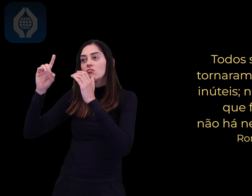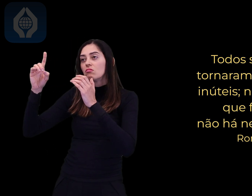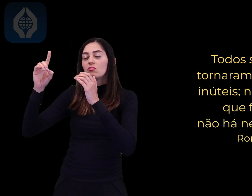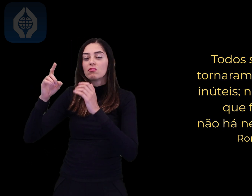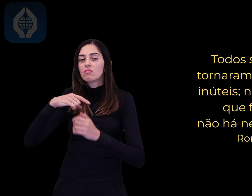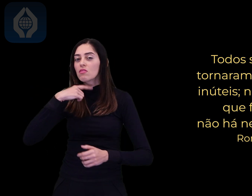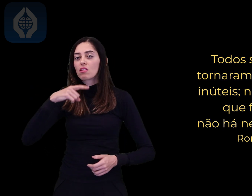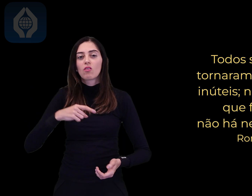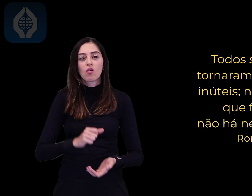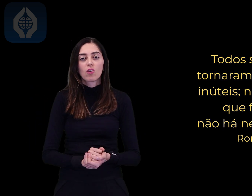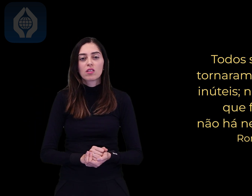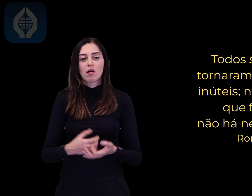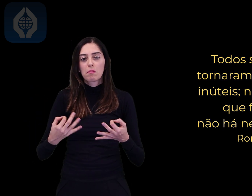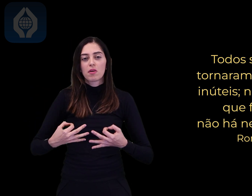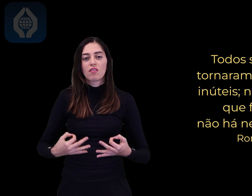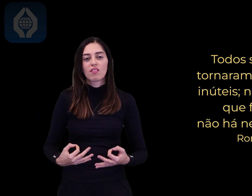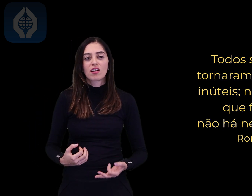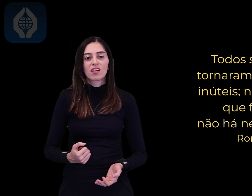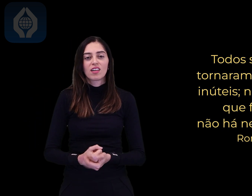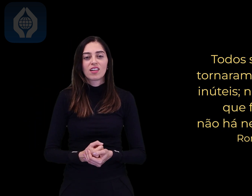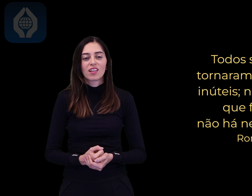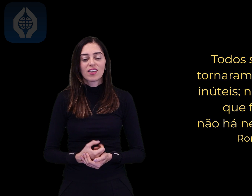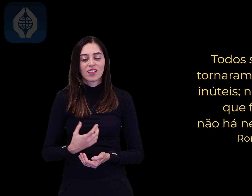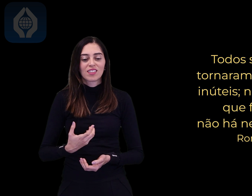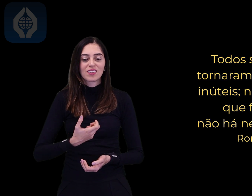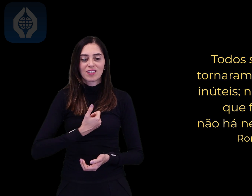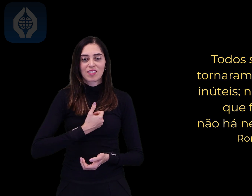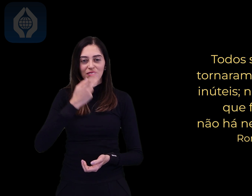mandamentos perfeitamente e que não podemos salvar a nós mesmos.